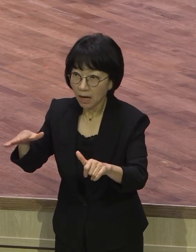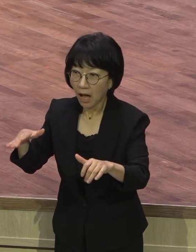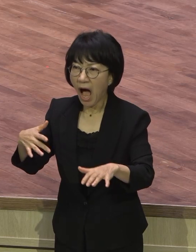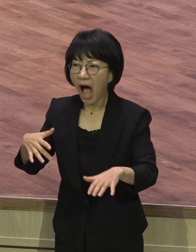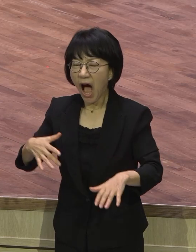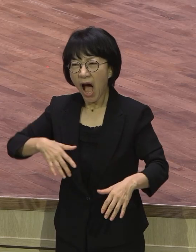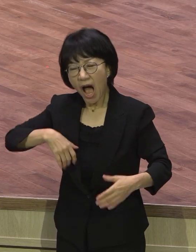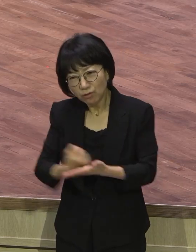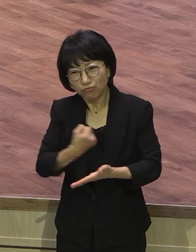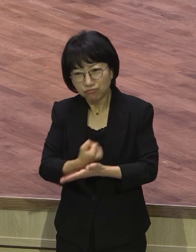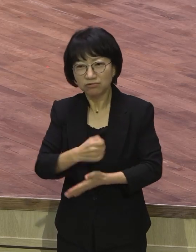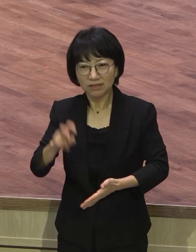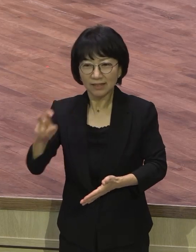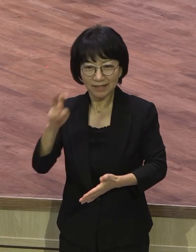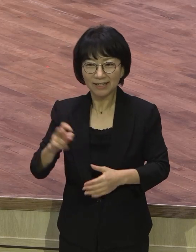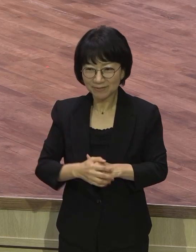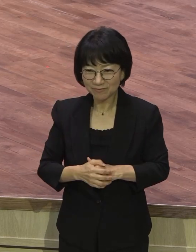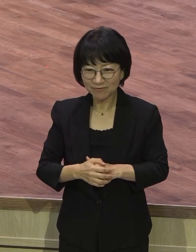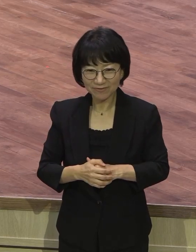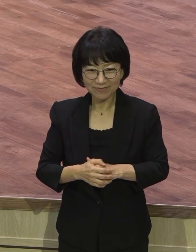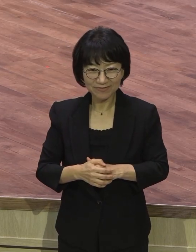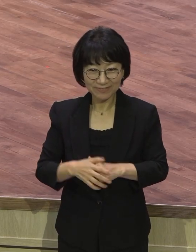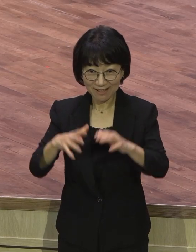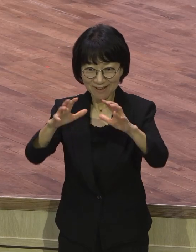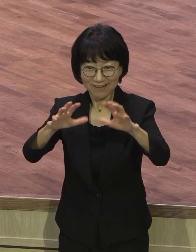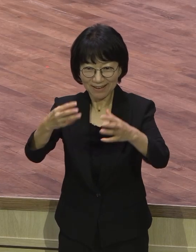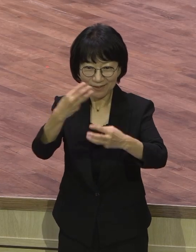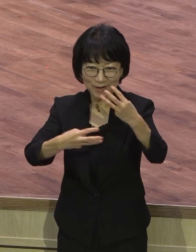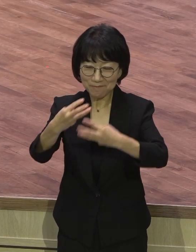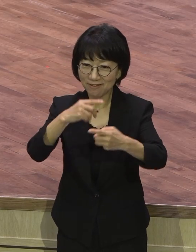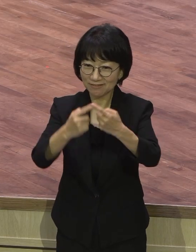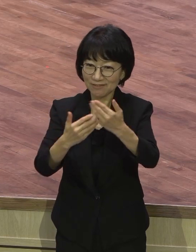우리 세계램대회가 더 단단할 것이다